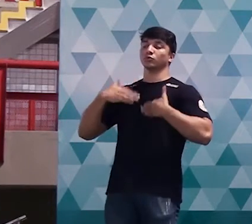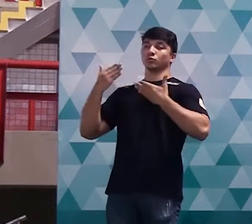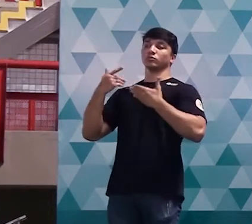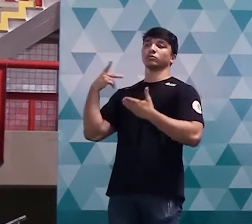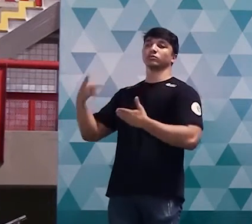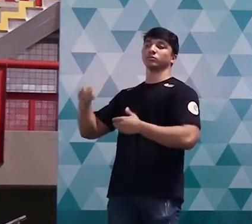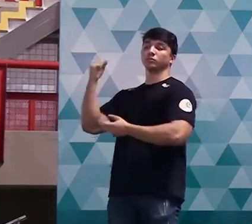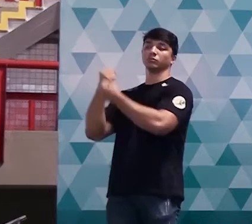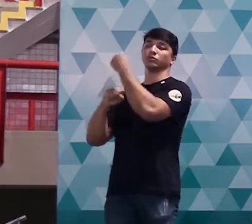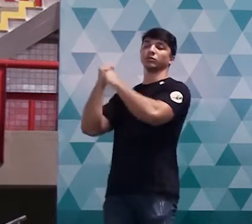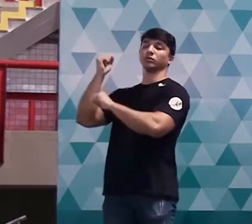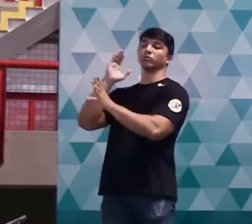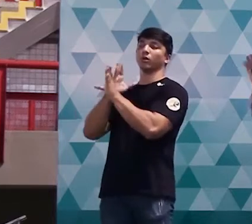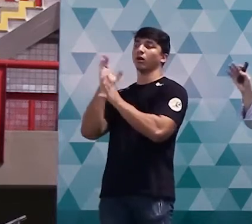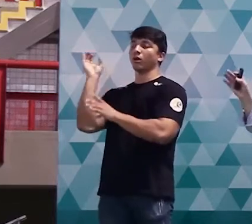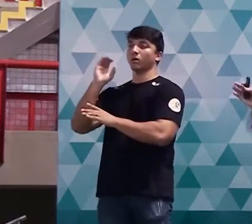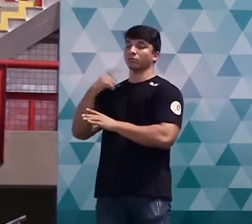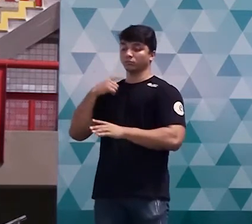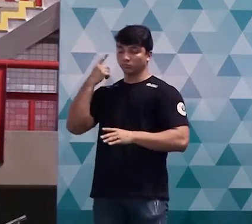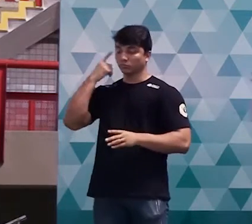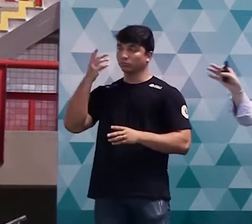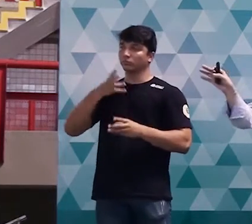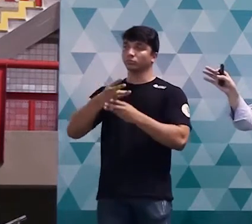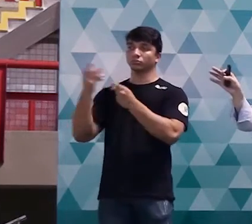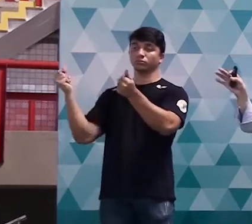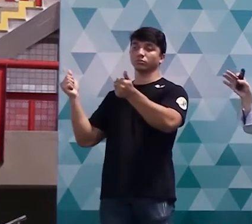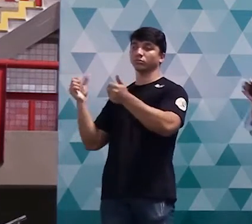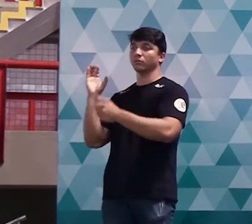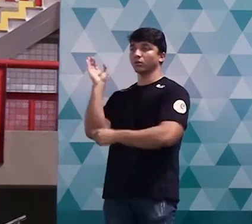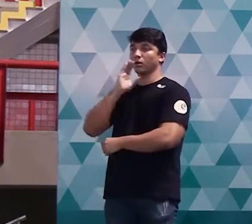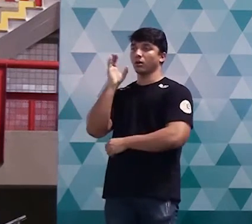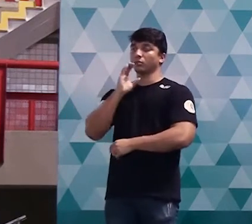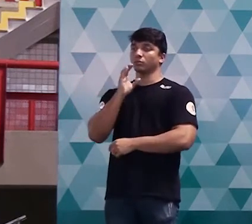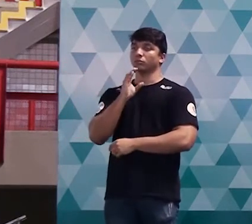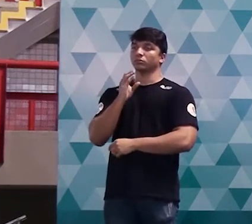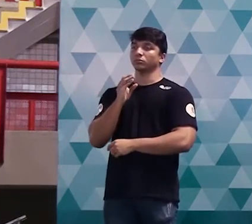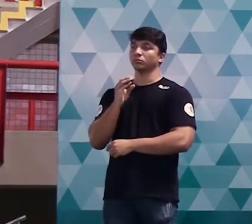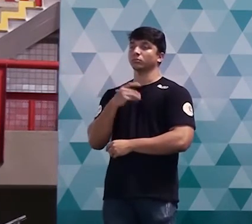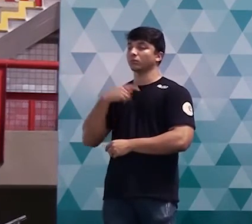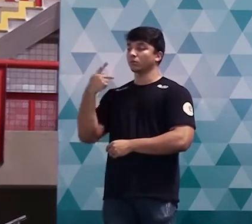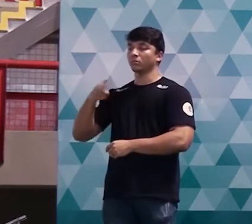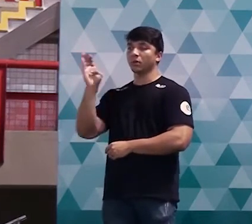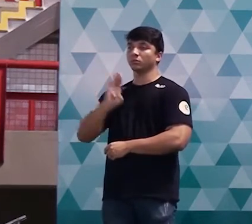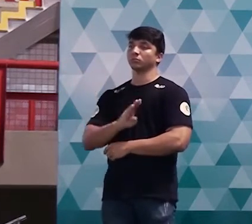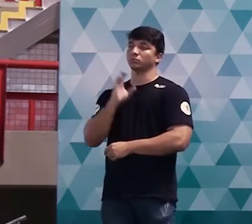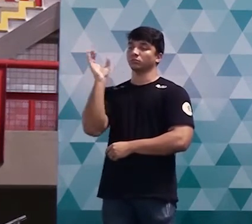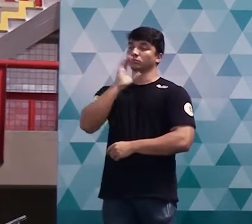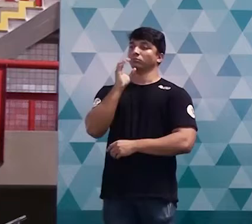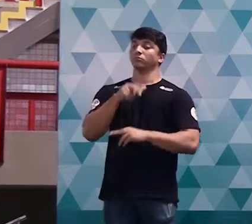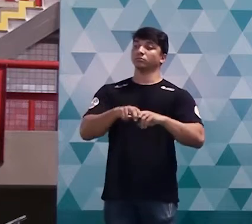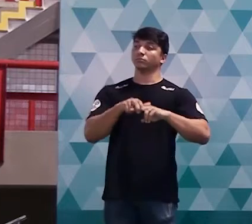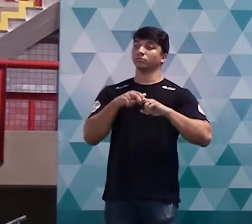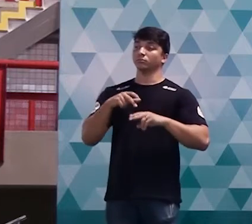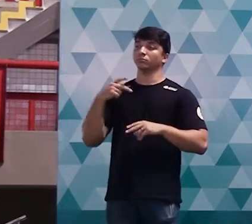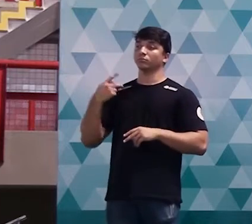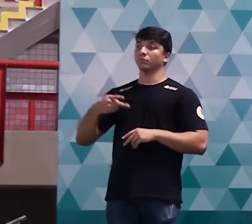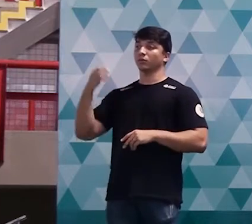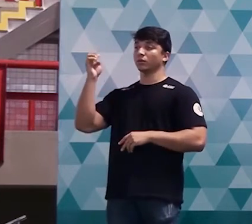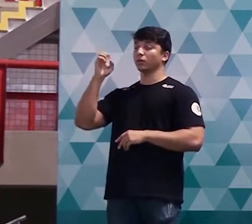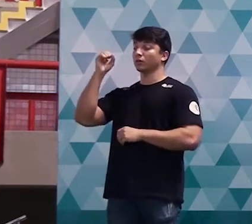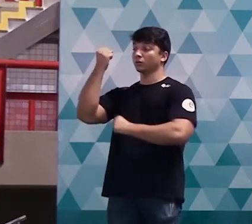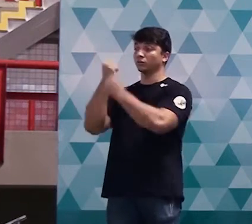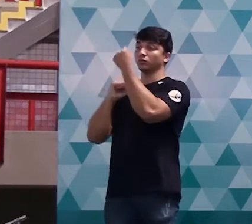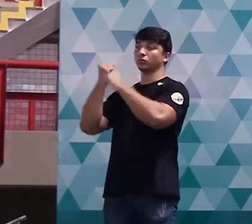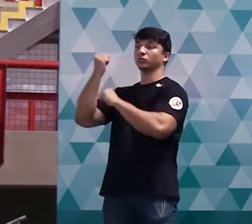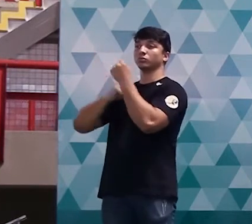de industrialização, né? Industrialização onde? Cadê? Passou, pronto. Acabou, foi assim. Então a nossa indústria passou